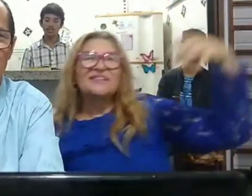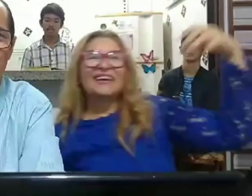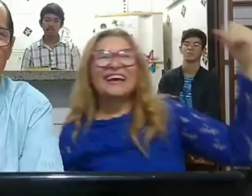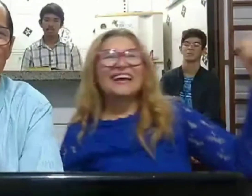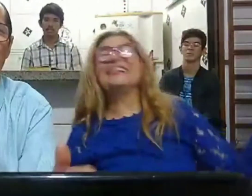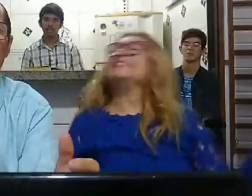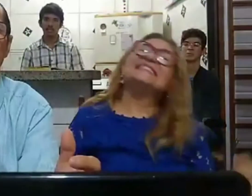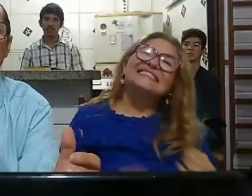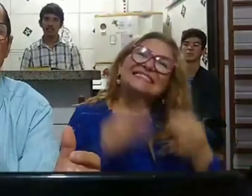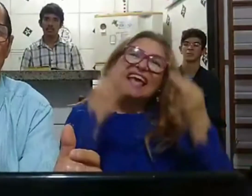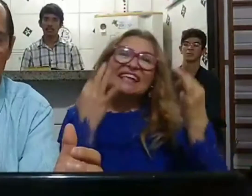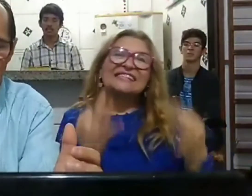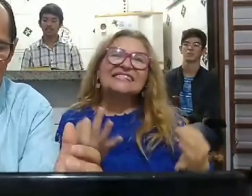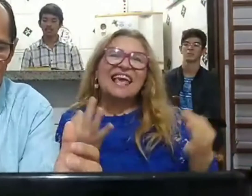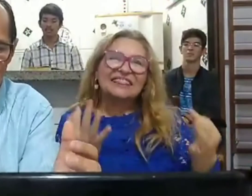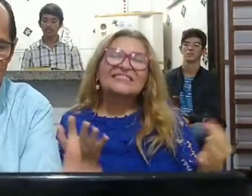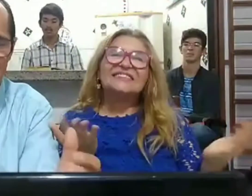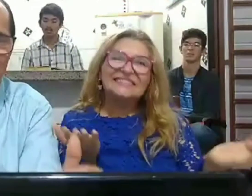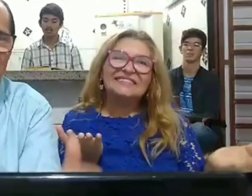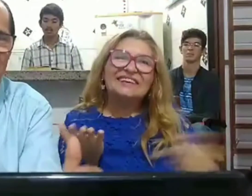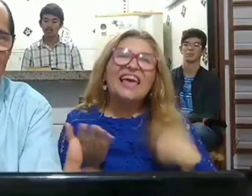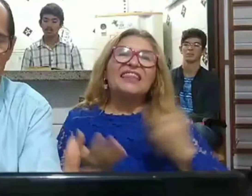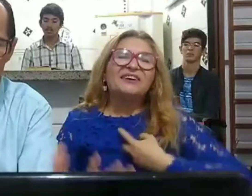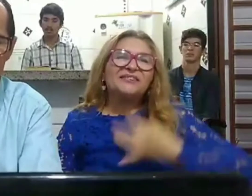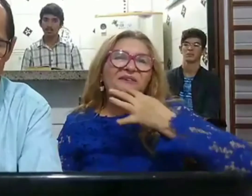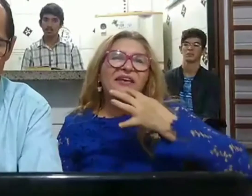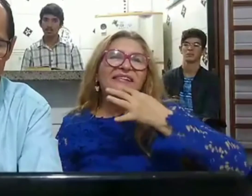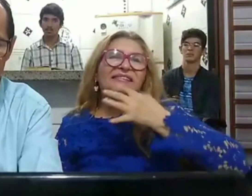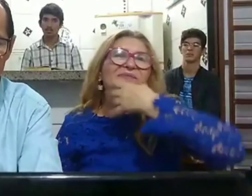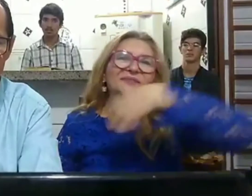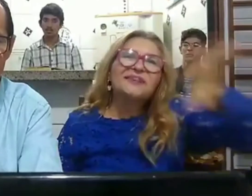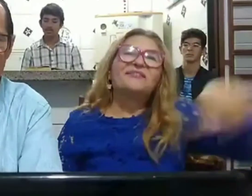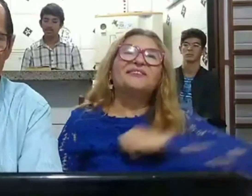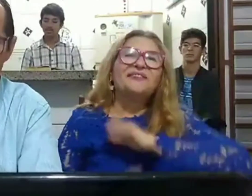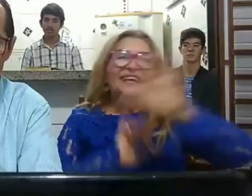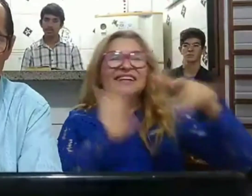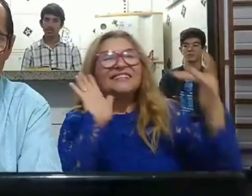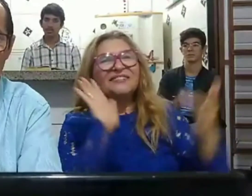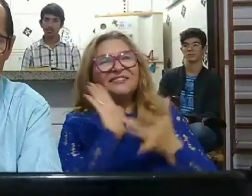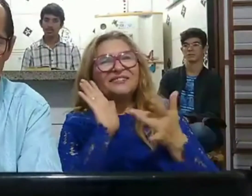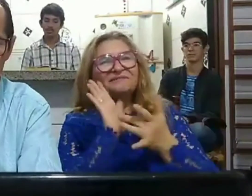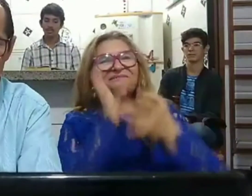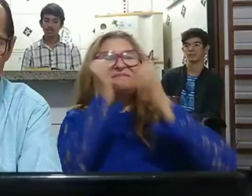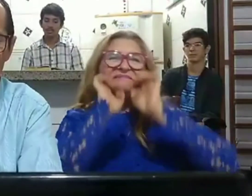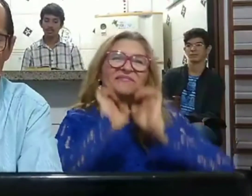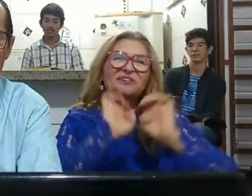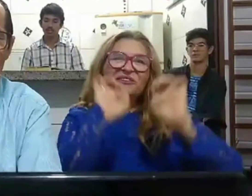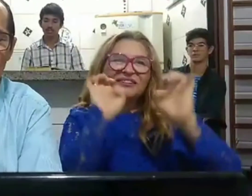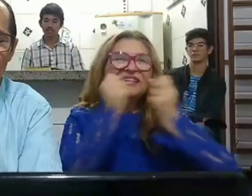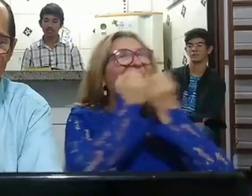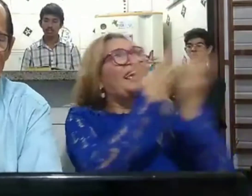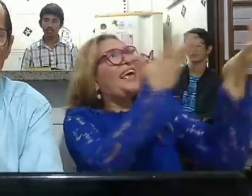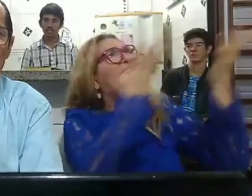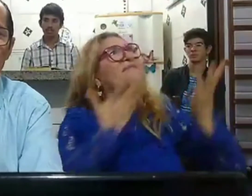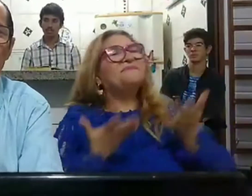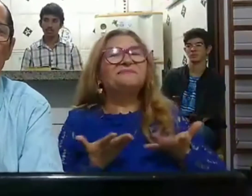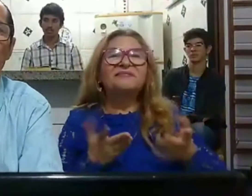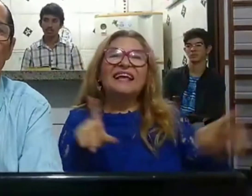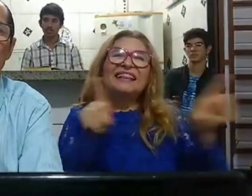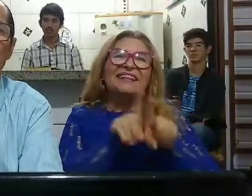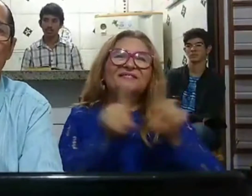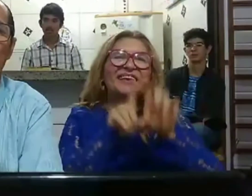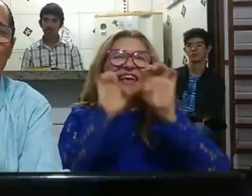temos, porque nós conhecemos o Salvador Jesus. O Evangelho é da graça de Deus, mas também é